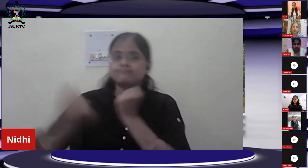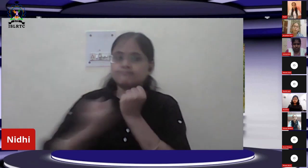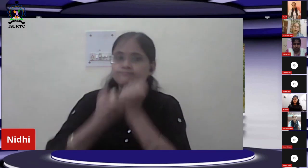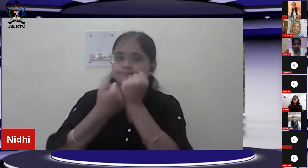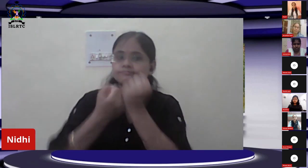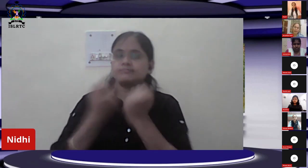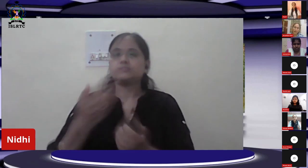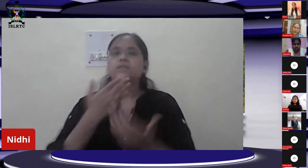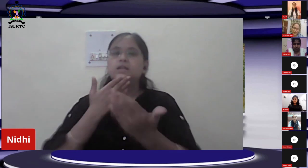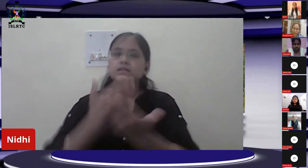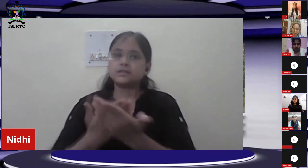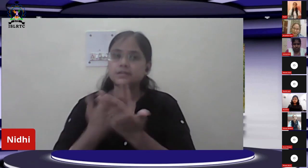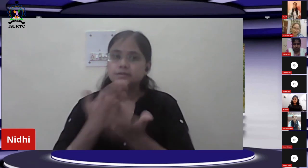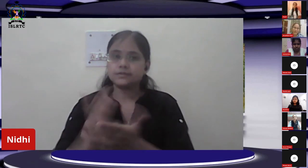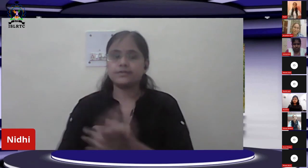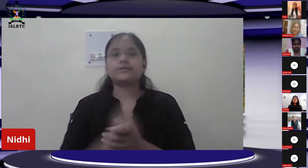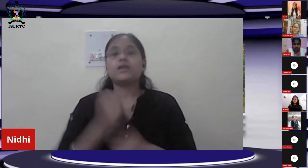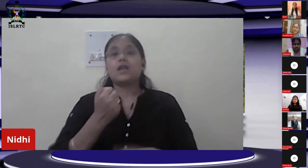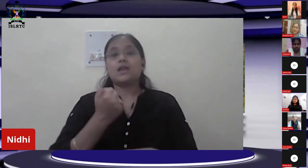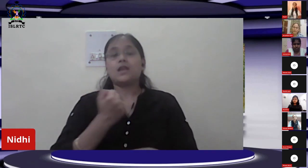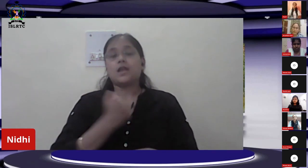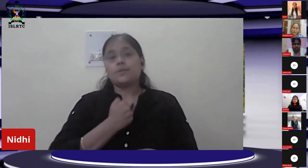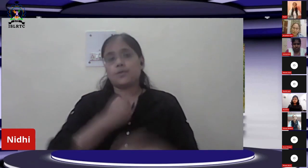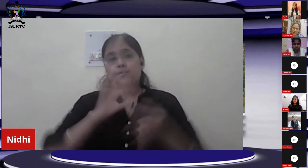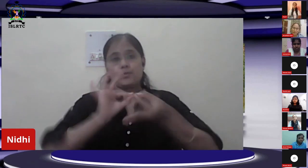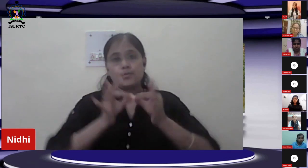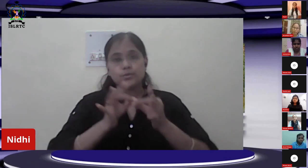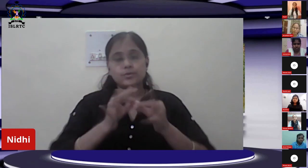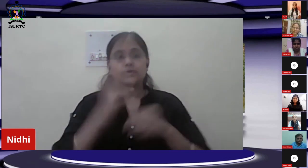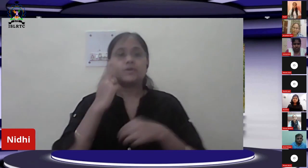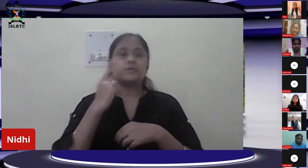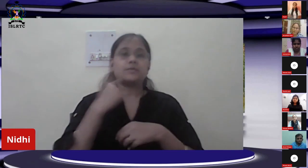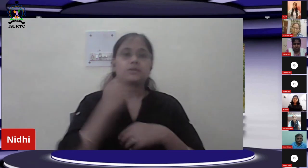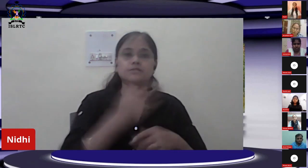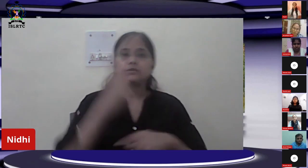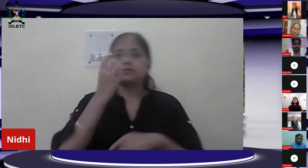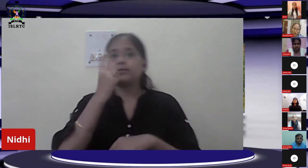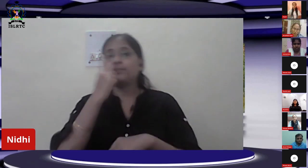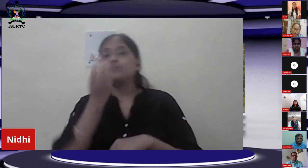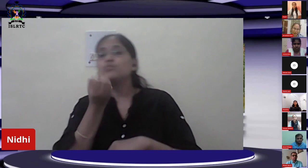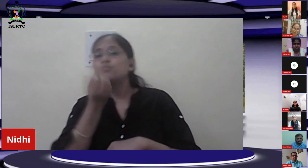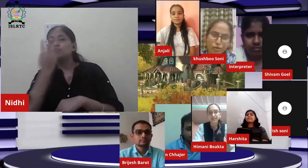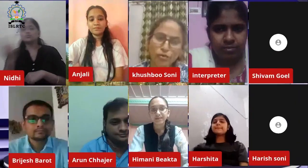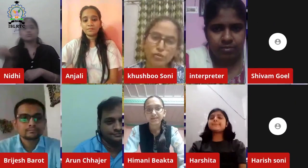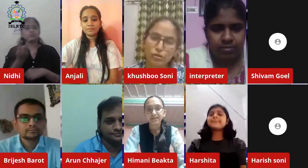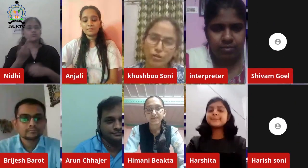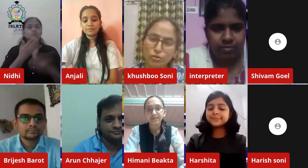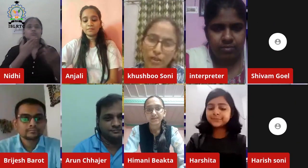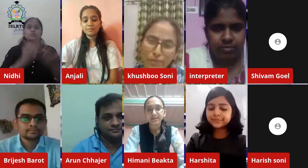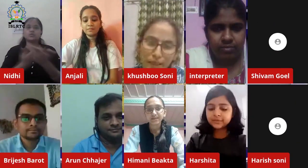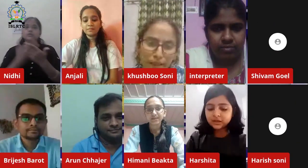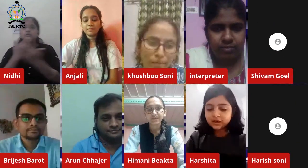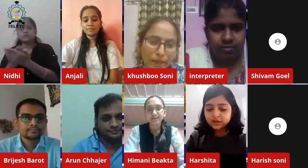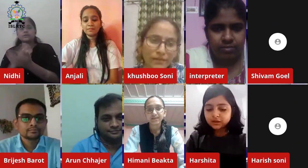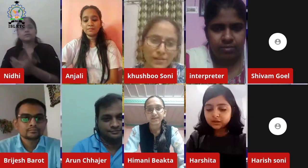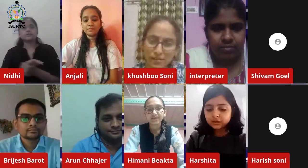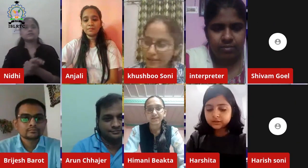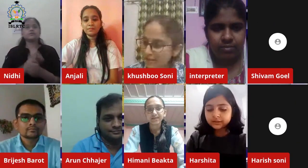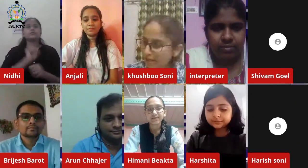यू। हमारे इंटरप्रेटर्स निधि मैडम और पुंगुतई मैडम, उनको भी बहुत बहुत थैंक यू जिन्होंने अपनी इंटरप्रेटिंग फैसिलिटीज